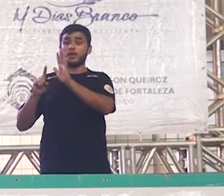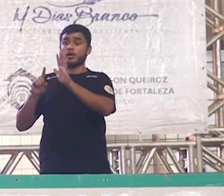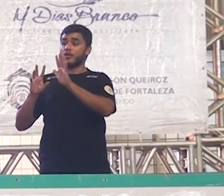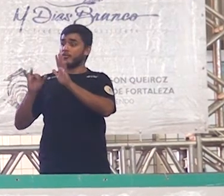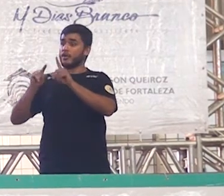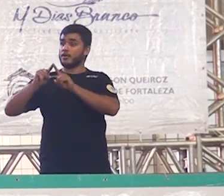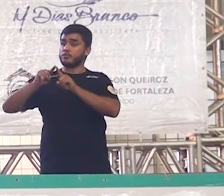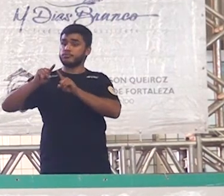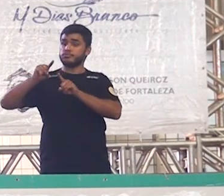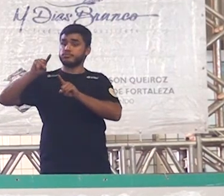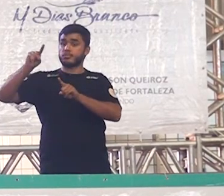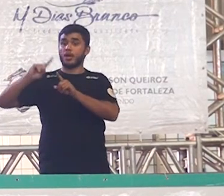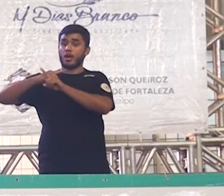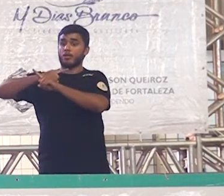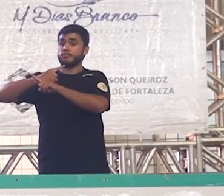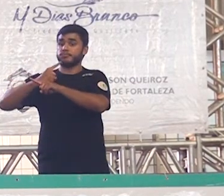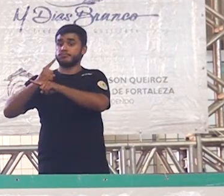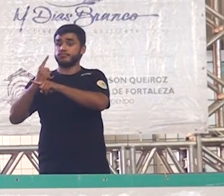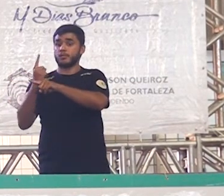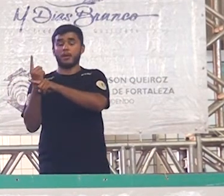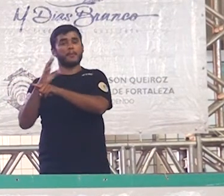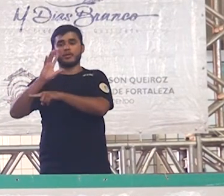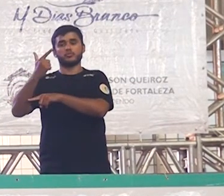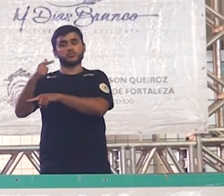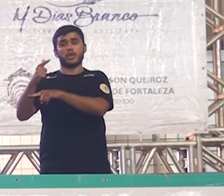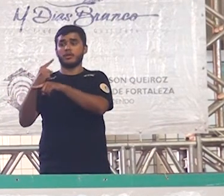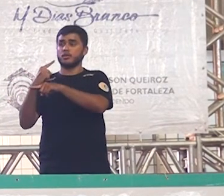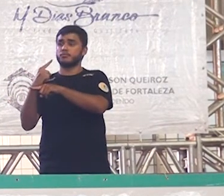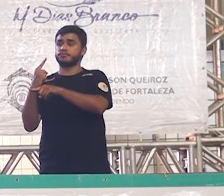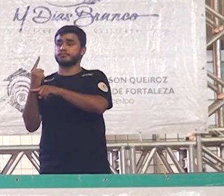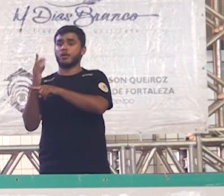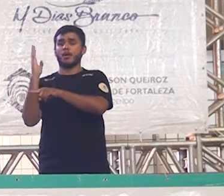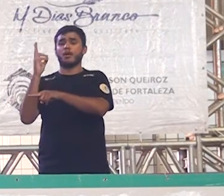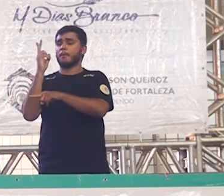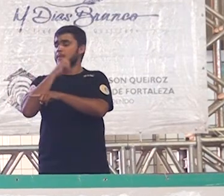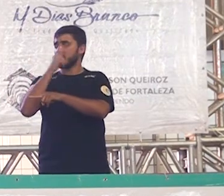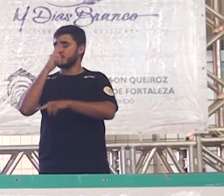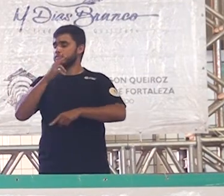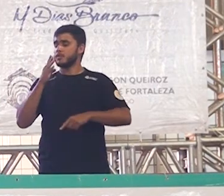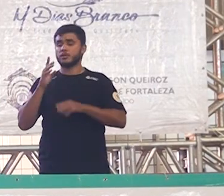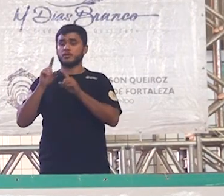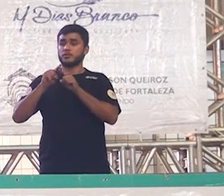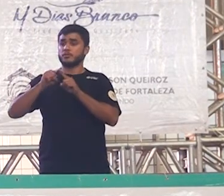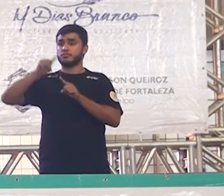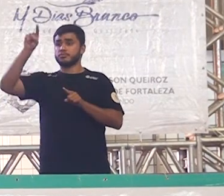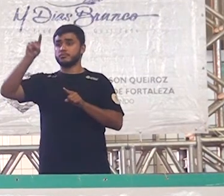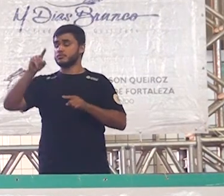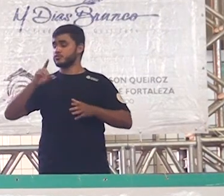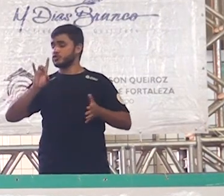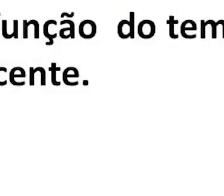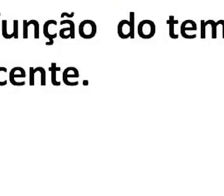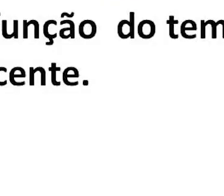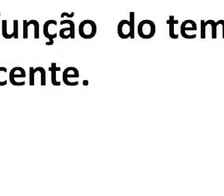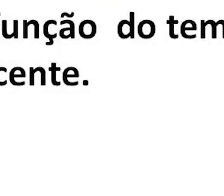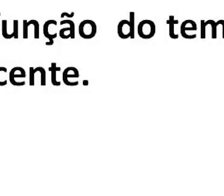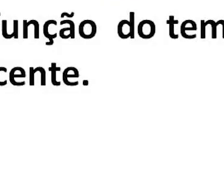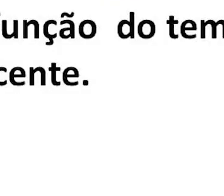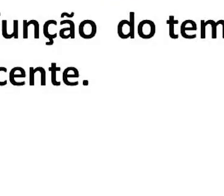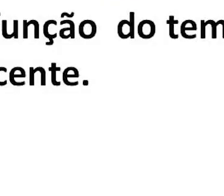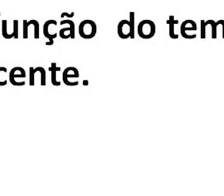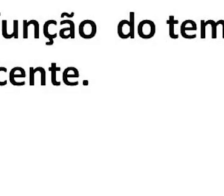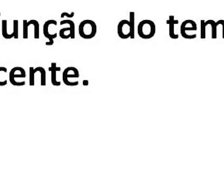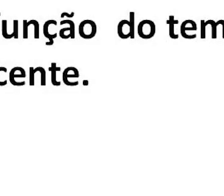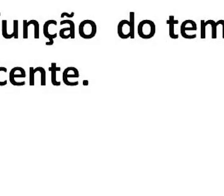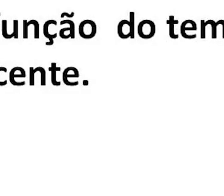continuar andando, mas não tem mais aceleração. Então, o gráfico aqui vai ser uma reta crescente. Professor, se vai